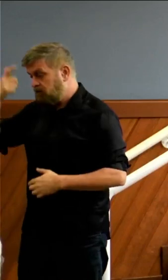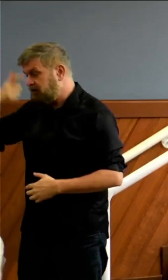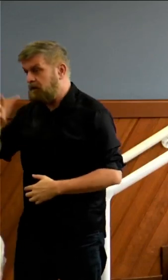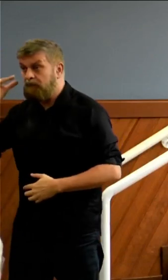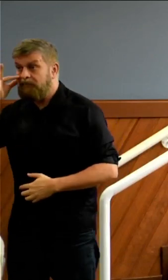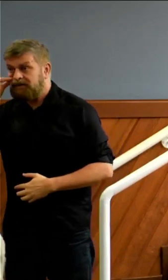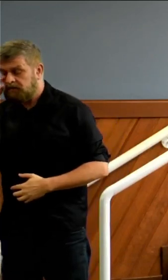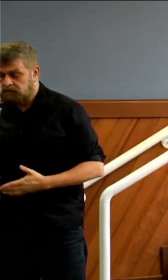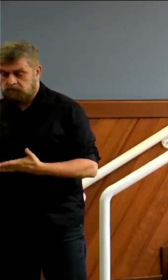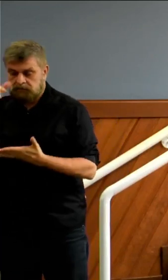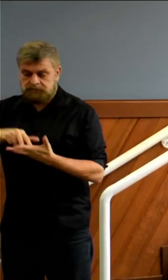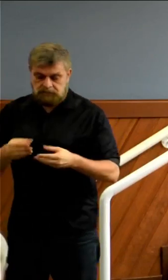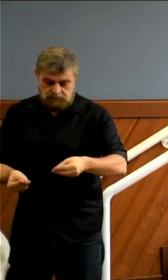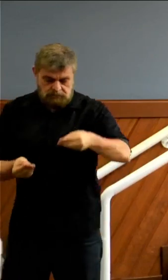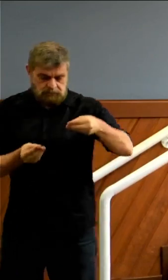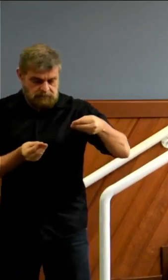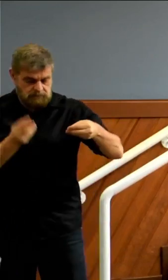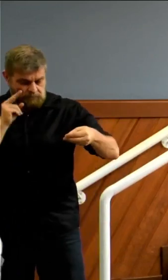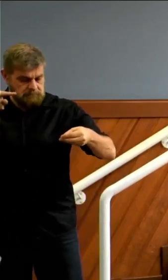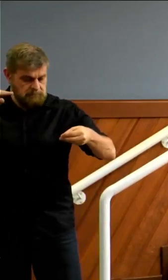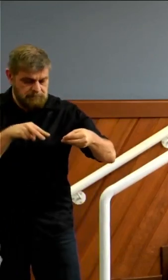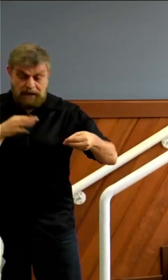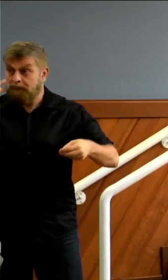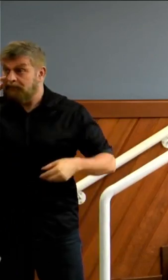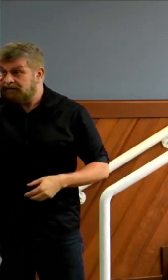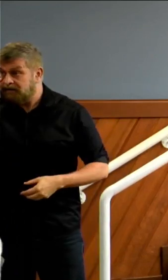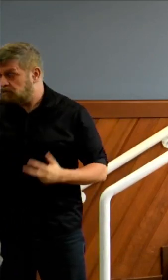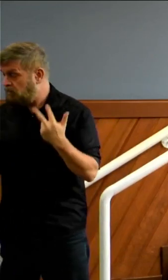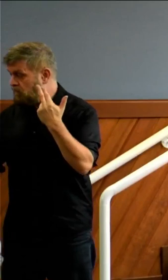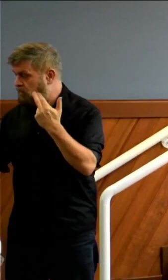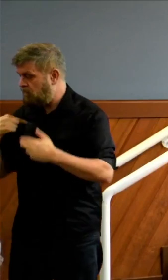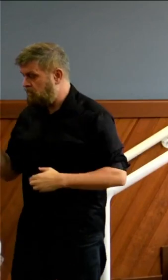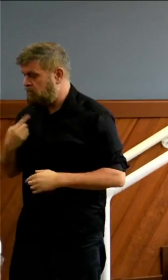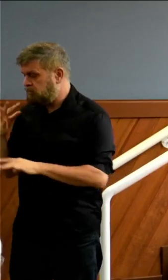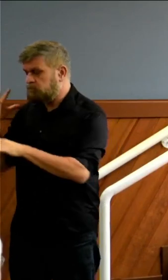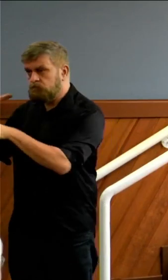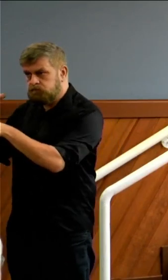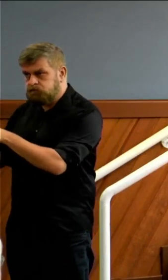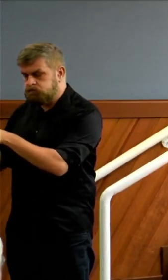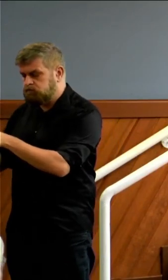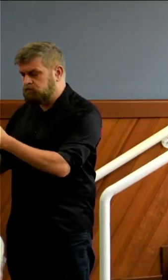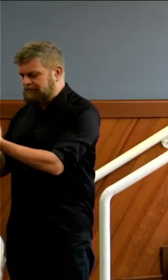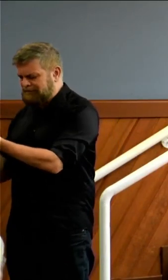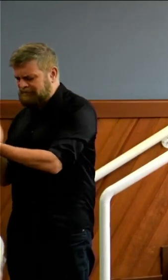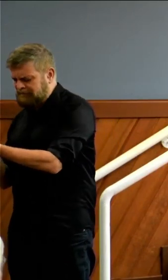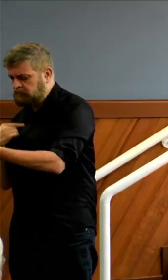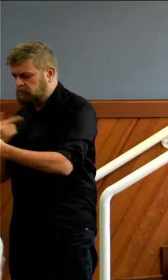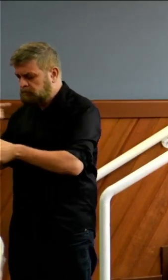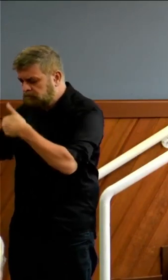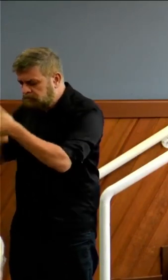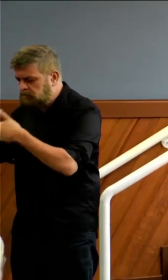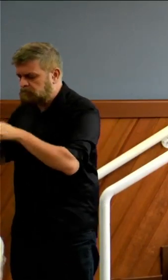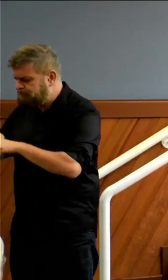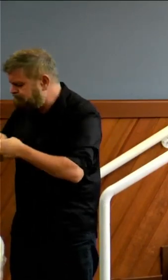tendo acesso ao físico. Nós tivemos uma coleção... que a gente retrabalhou